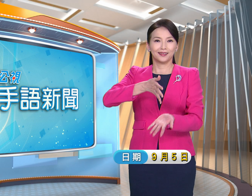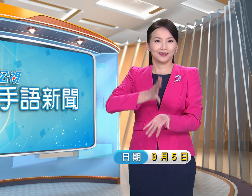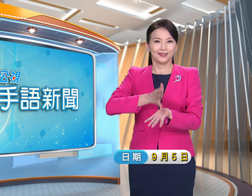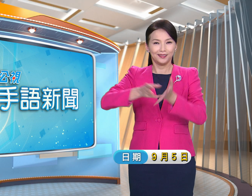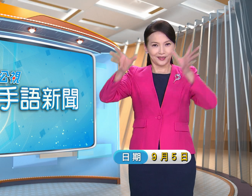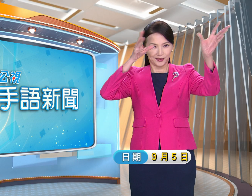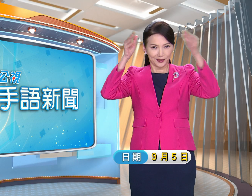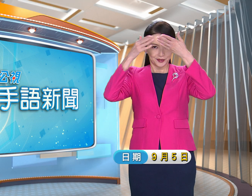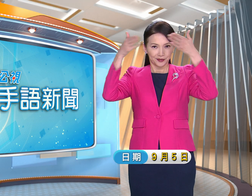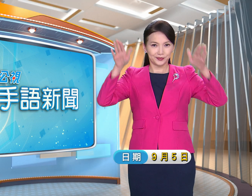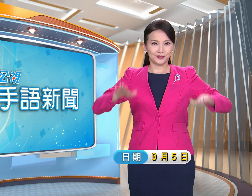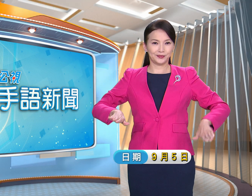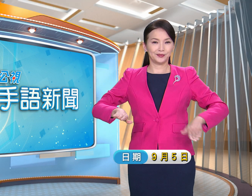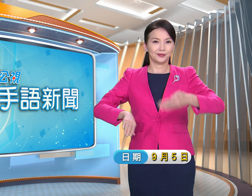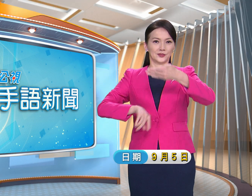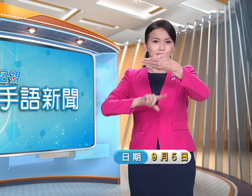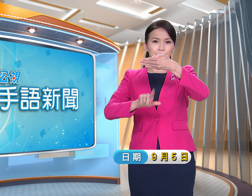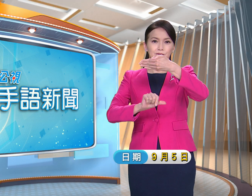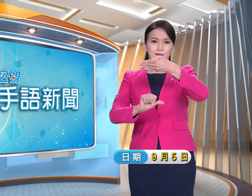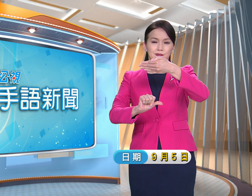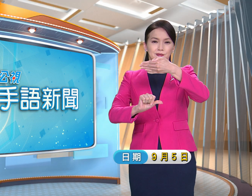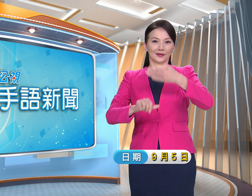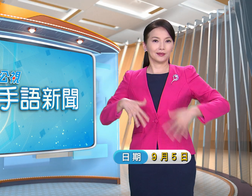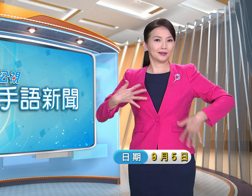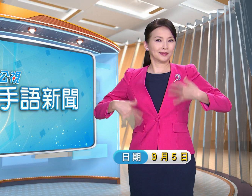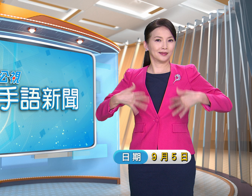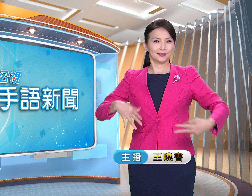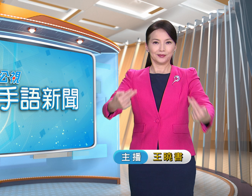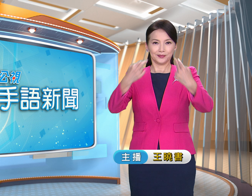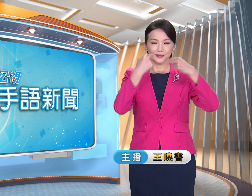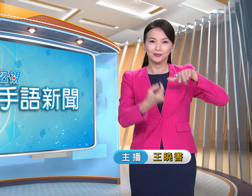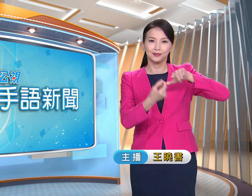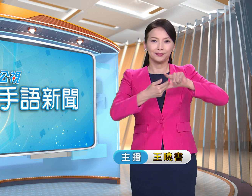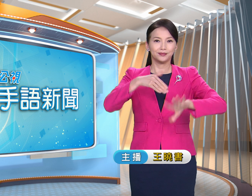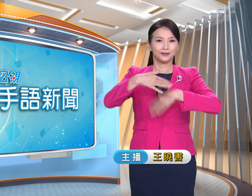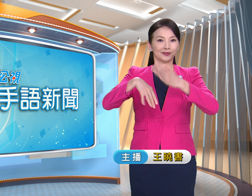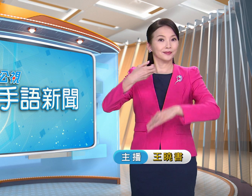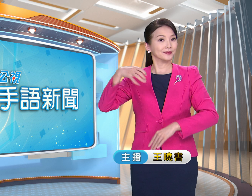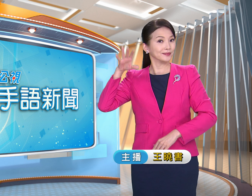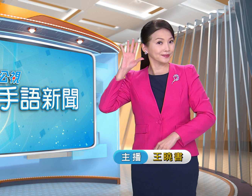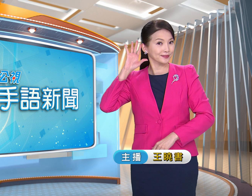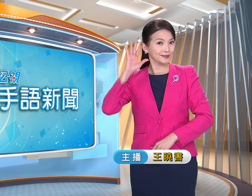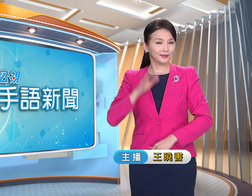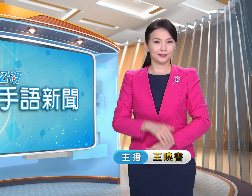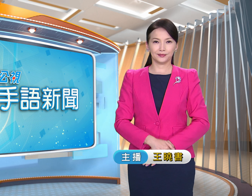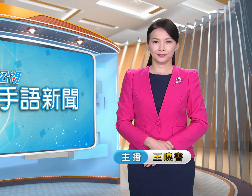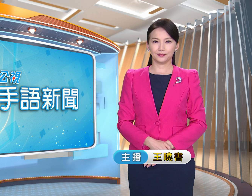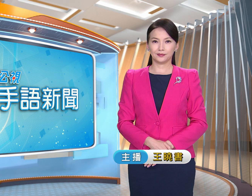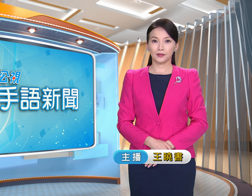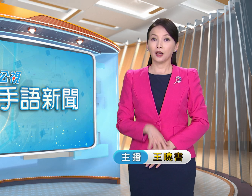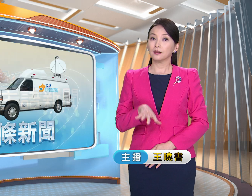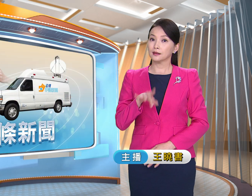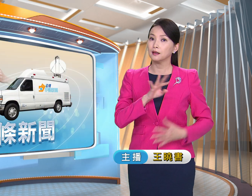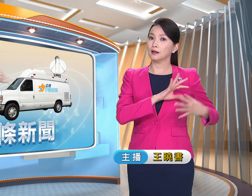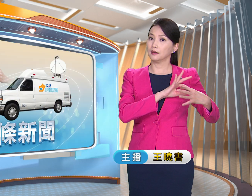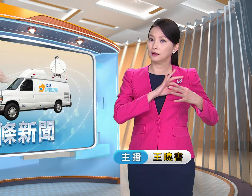看新闻，开视野，欢迎收看今天9月5号的公视首语新闻。首先来关